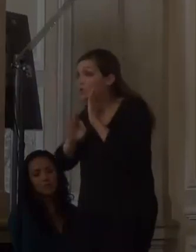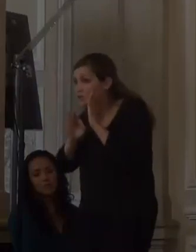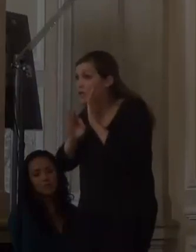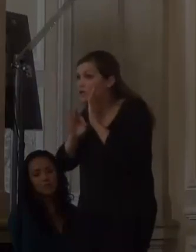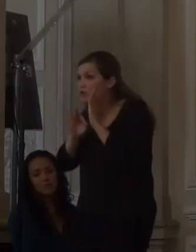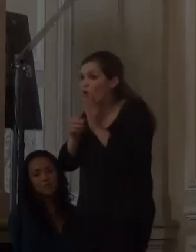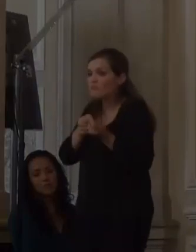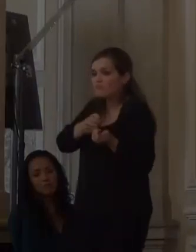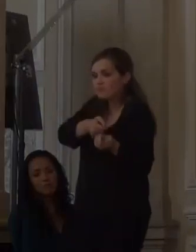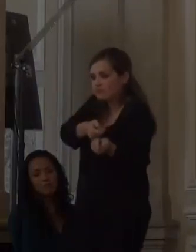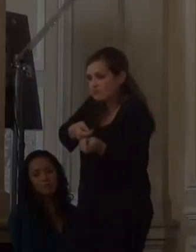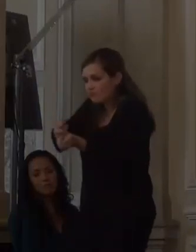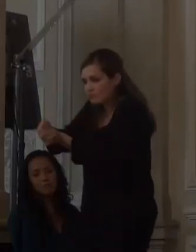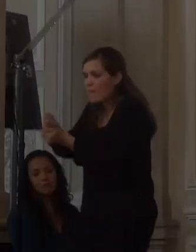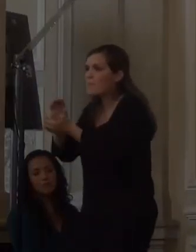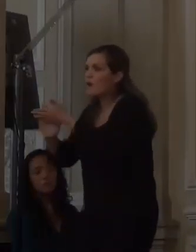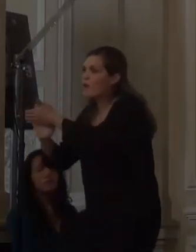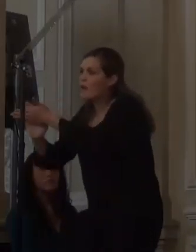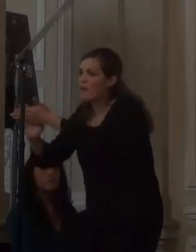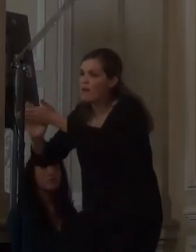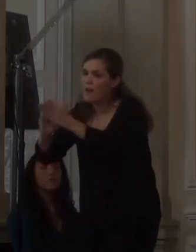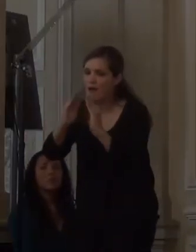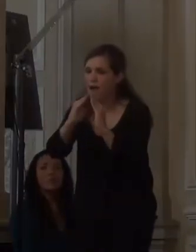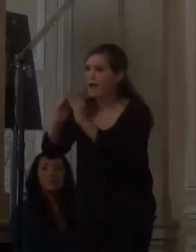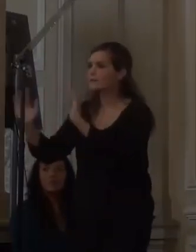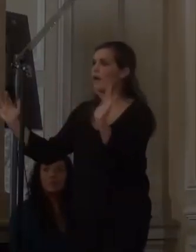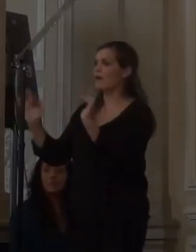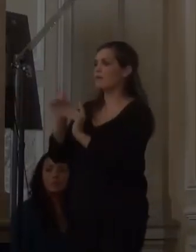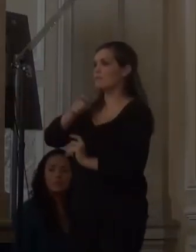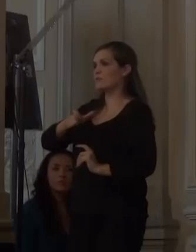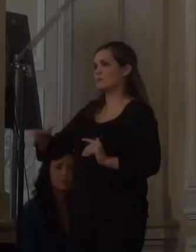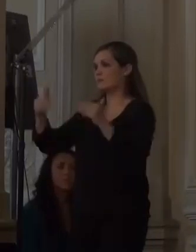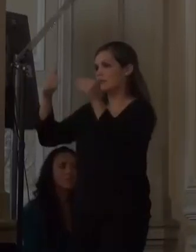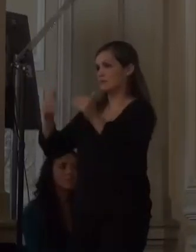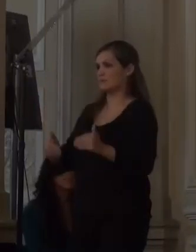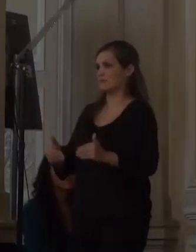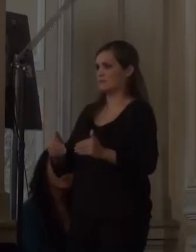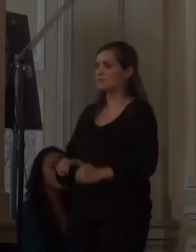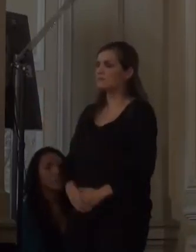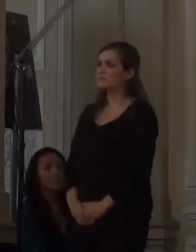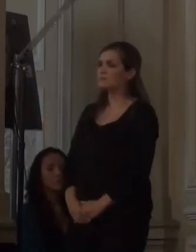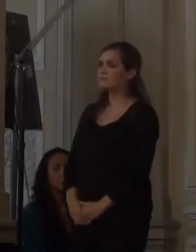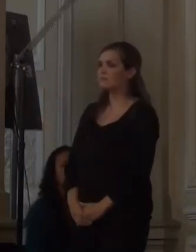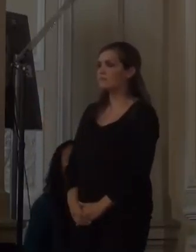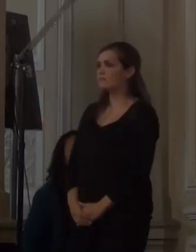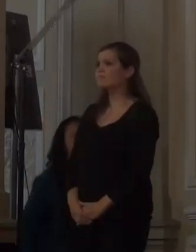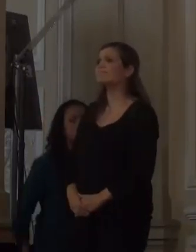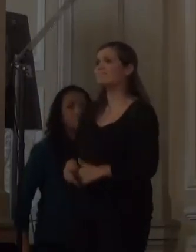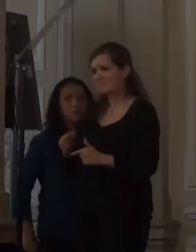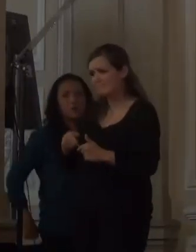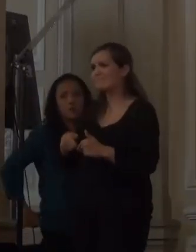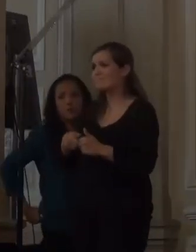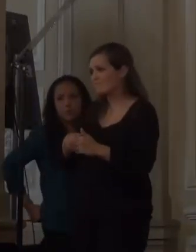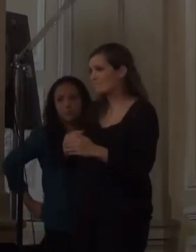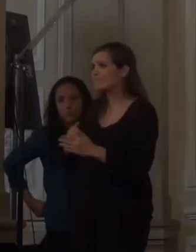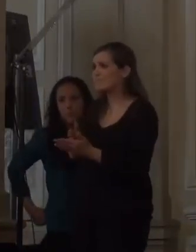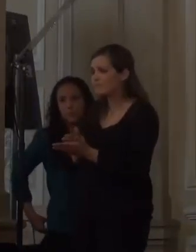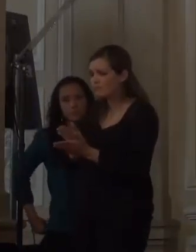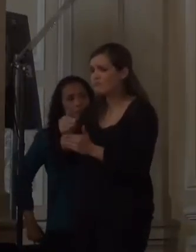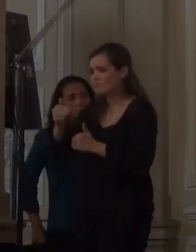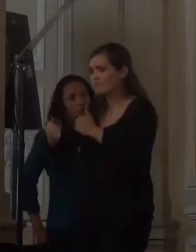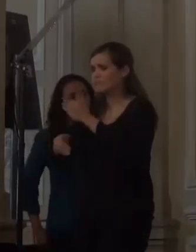la remodelación de viviendas para personas con discapacidad. Y vamos a seguir mejorando el tema de